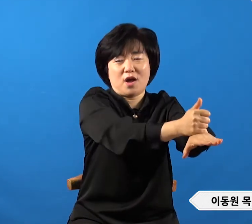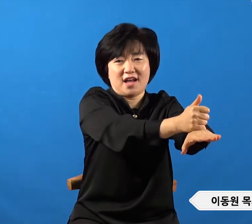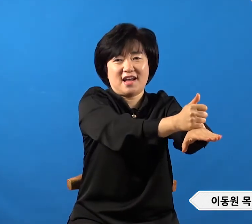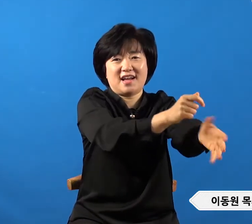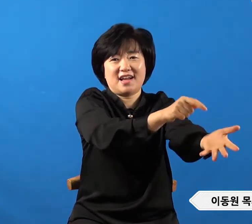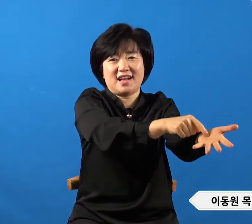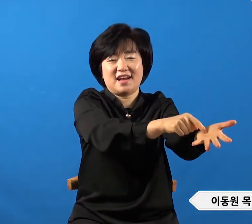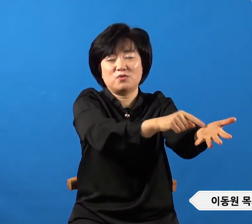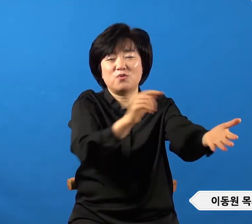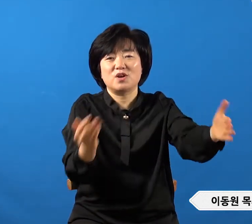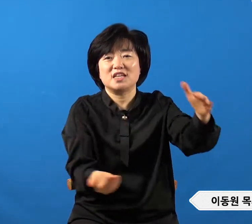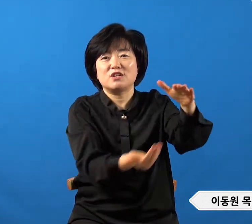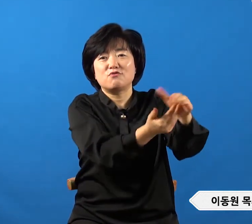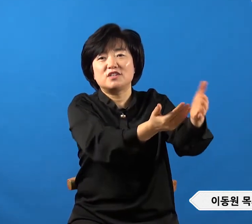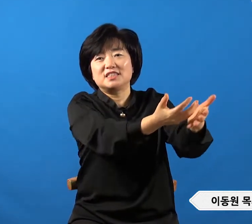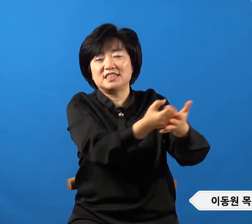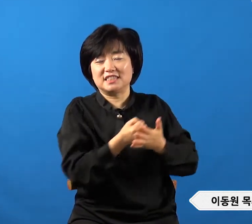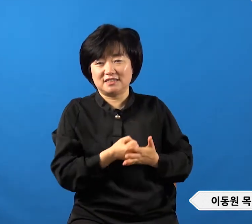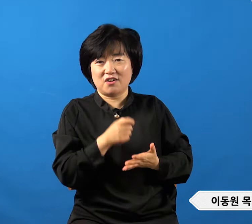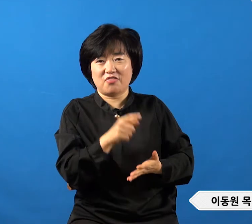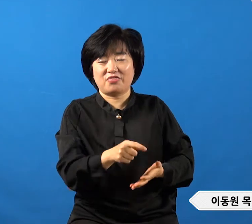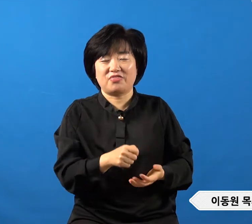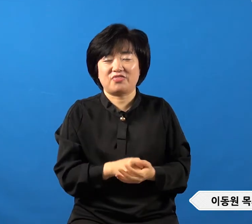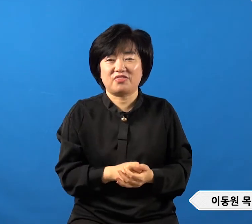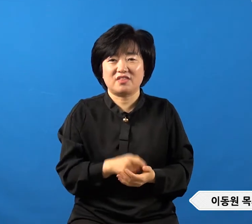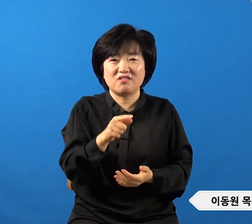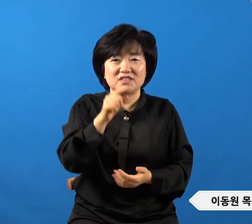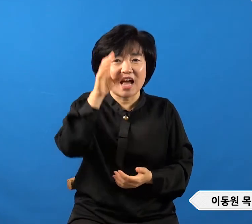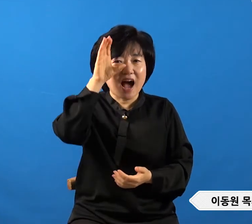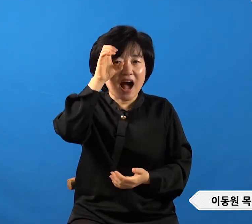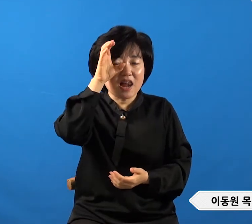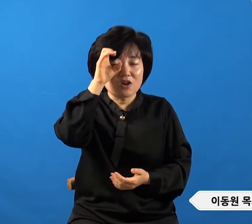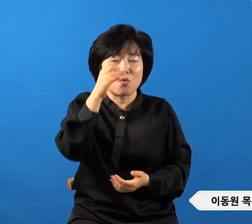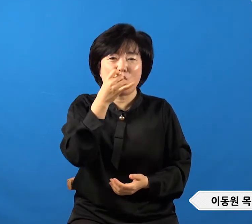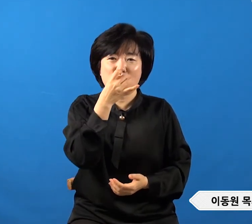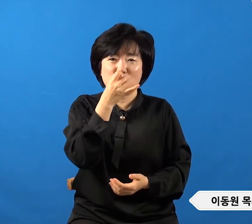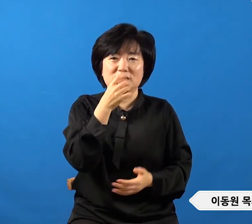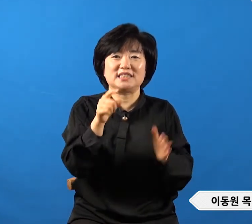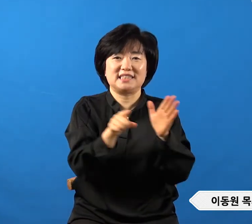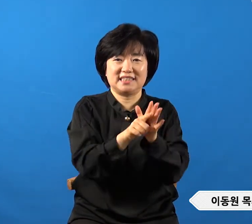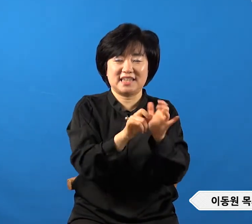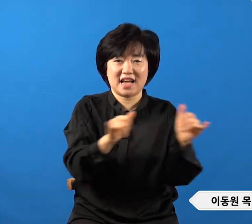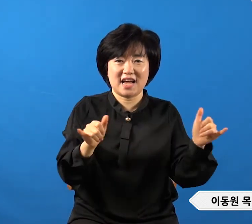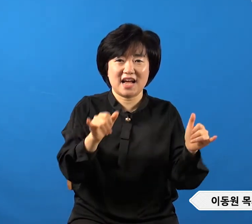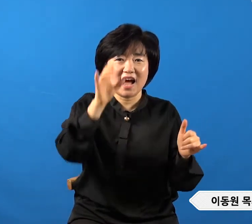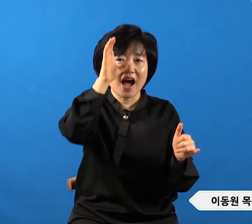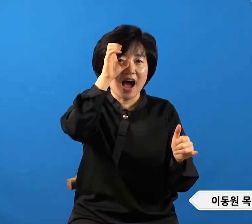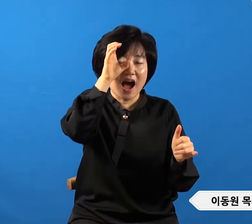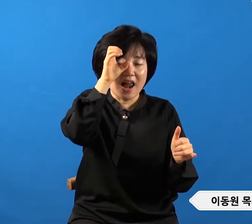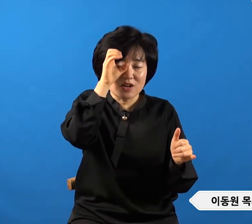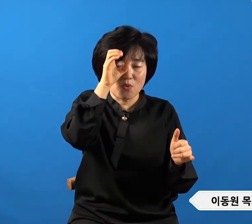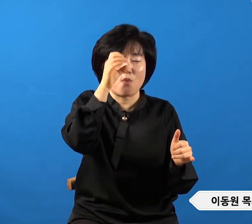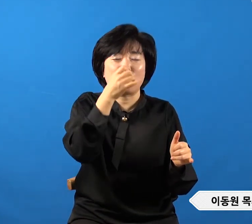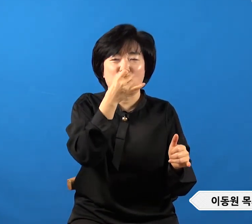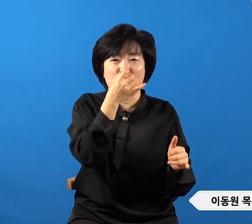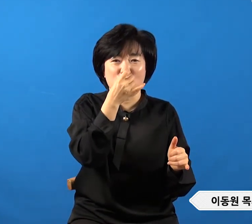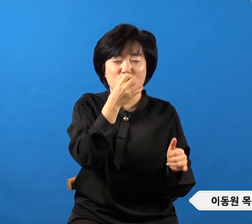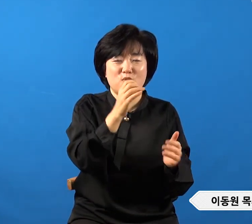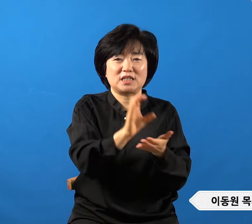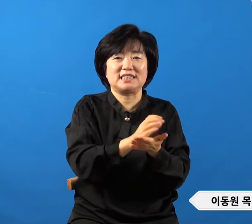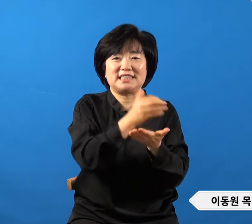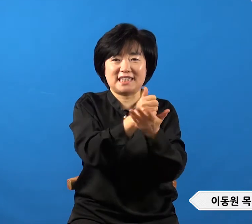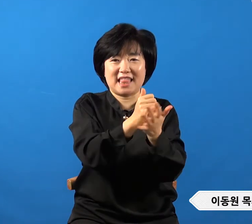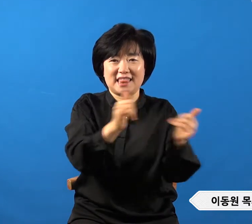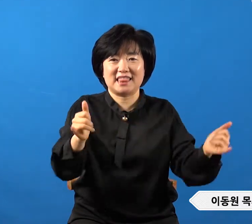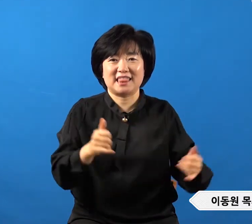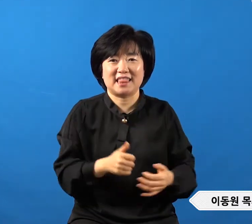결과물로서 이루어지는 것, 그것이 알곡이다 이 말이죠. 알곡 신자, 알곡 제자, 알곡